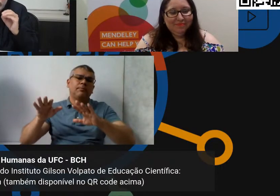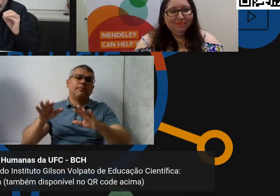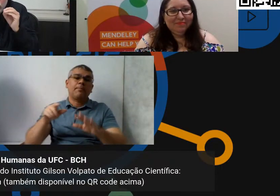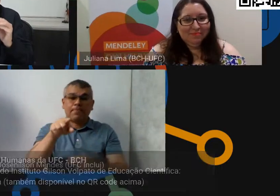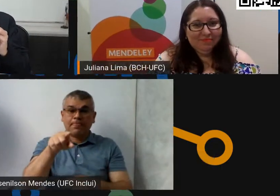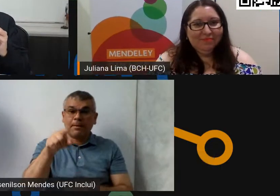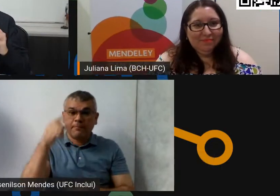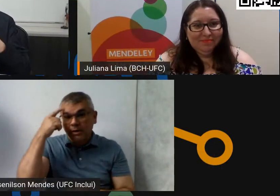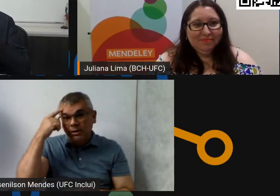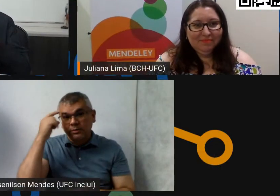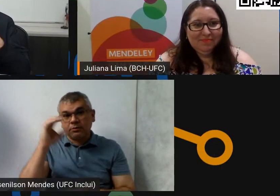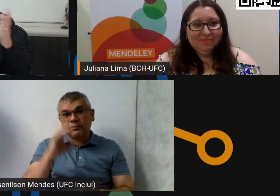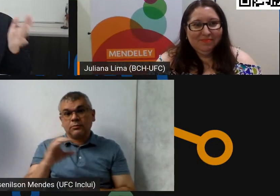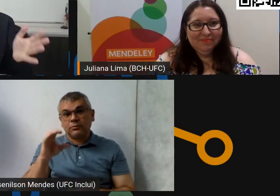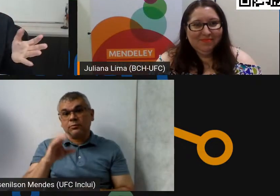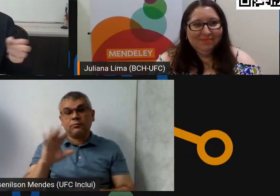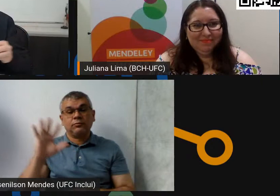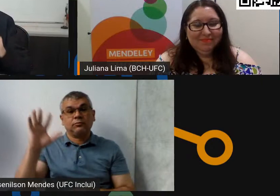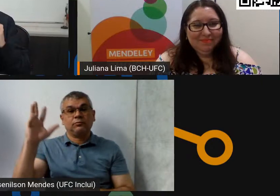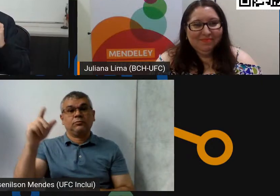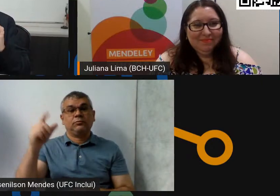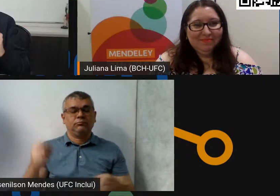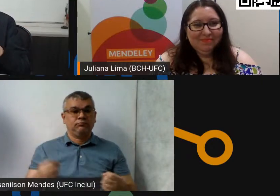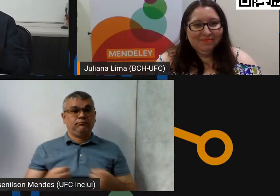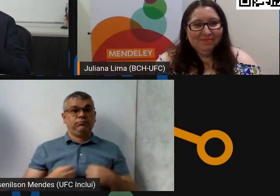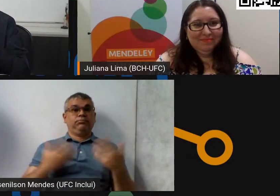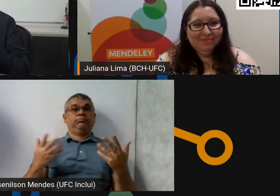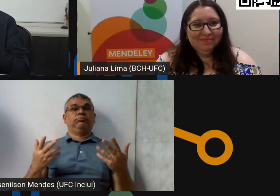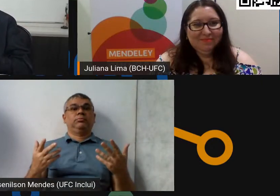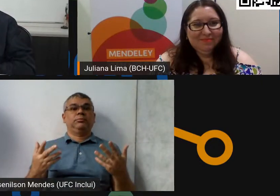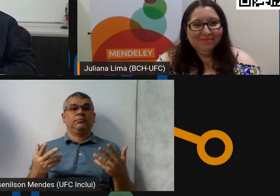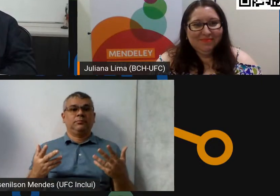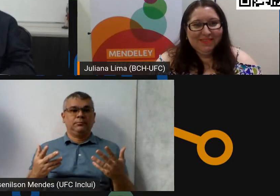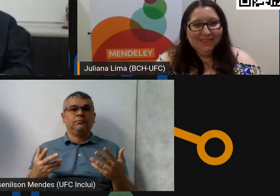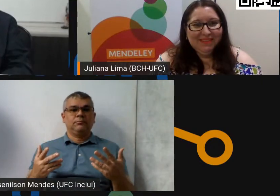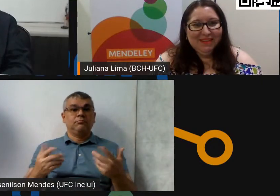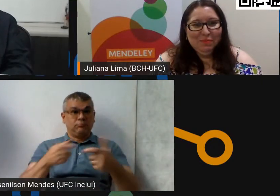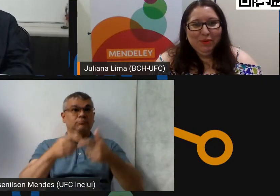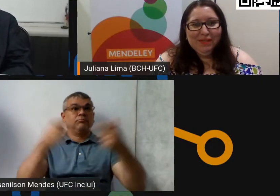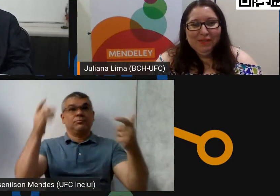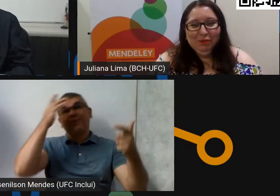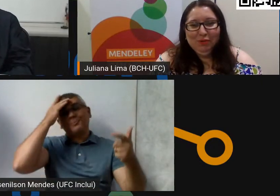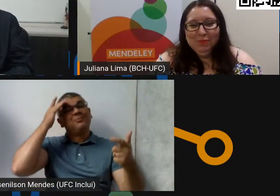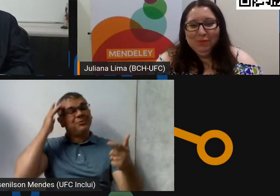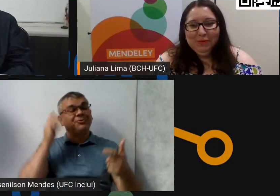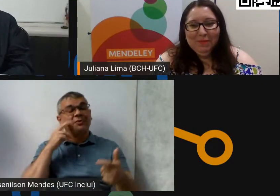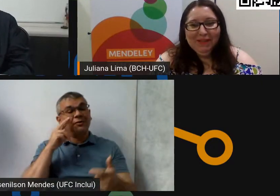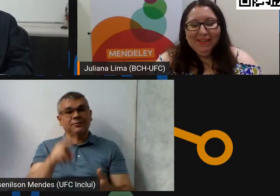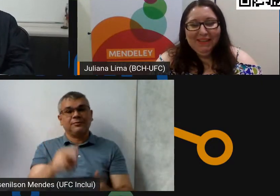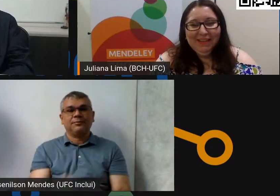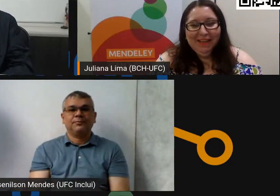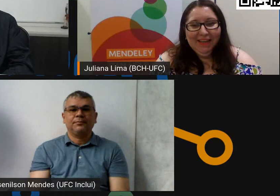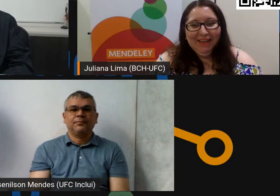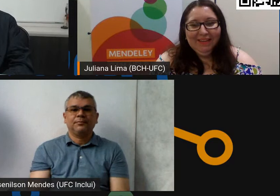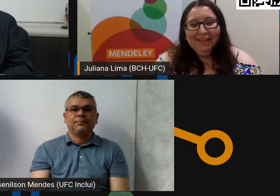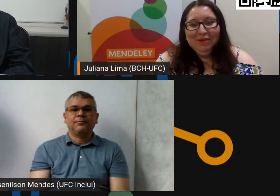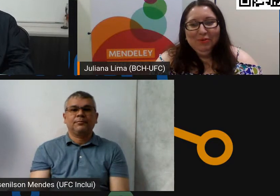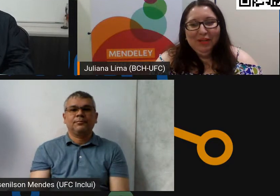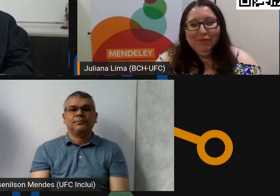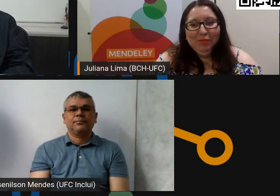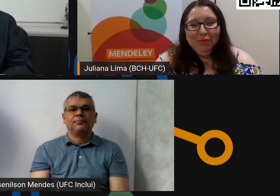vai chocar o mundo, não todo mundo. Mas vai chocar uma boa galera. Por isso que todo mundo também tem que